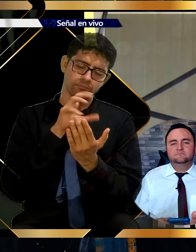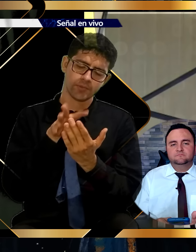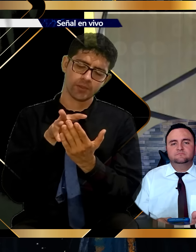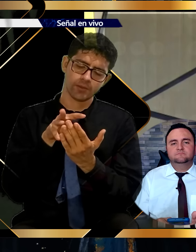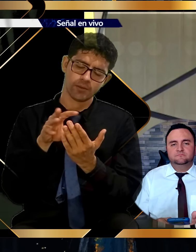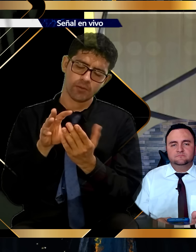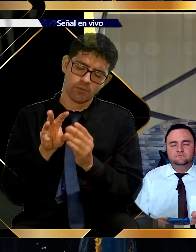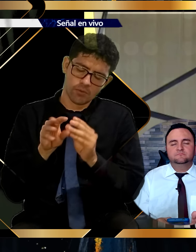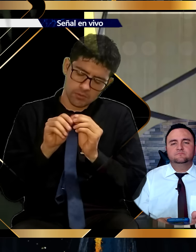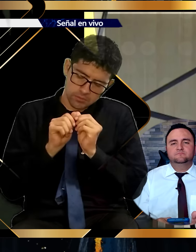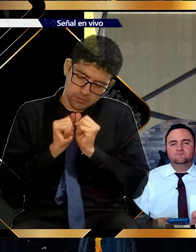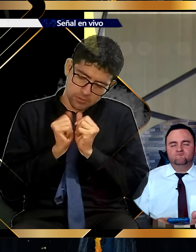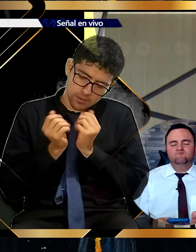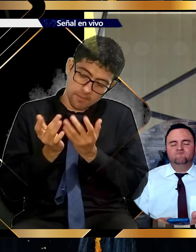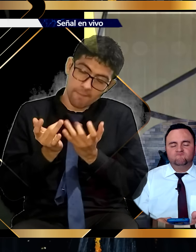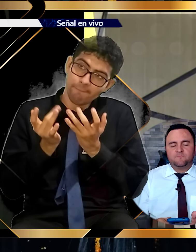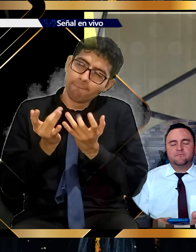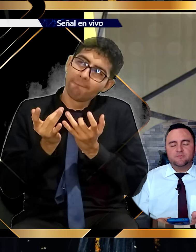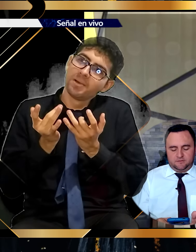la esperanza feliz.